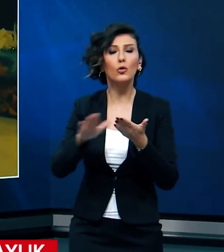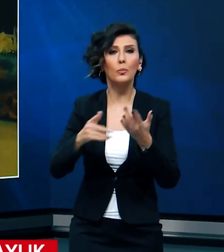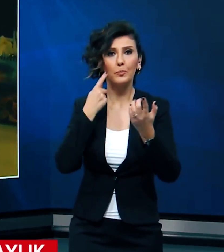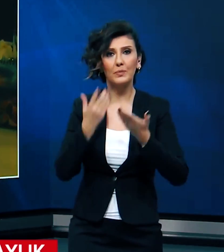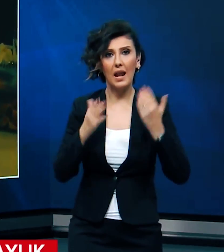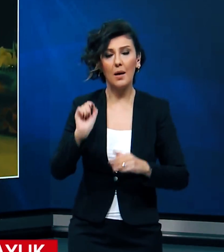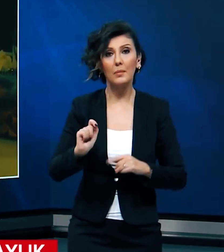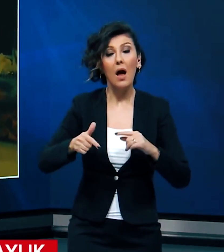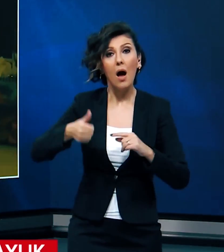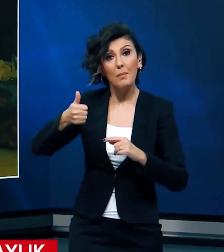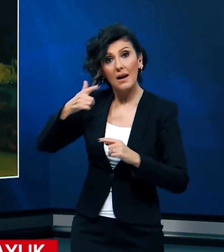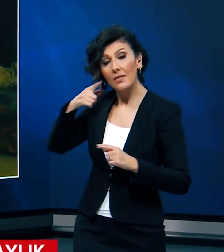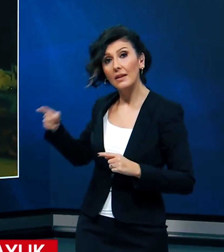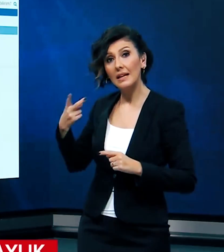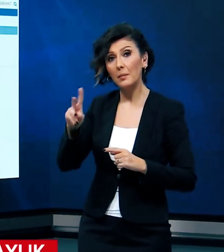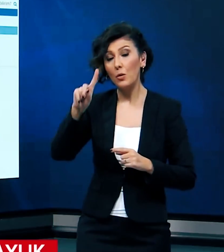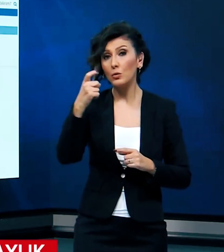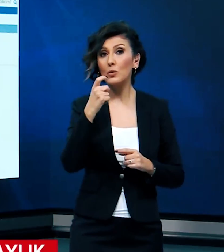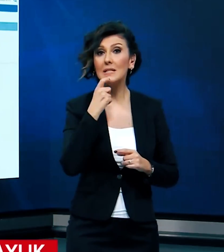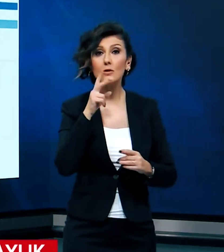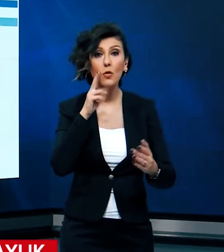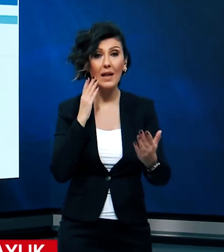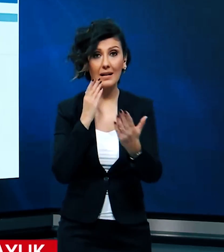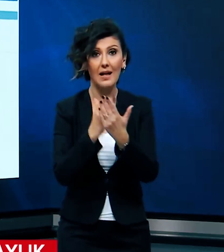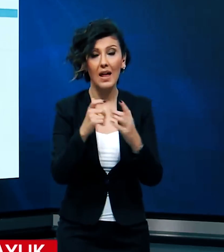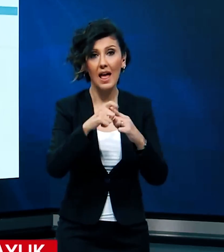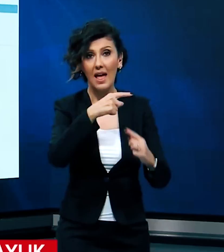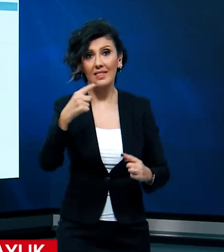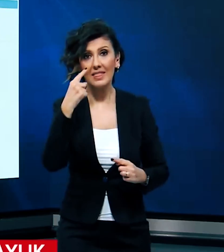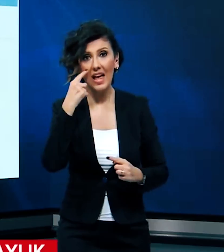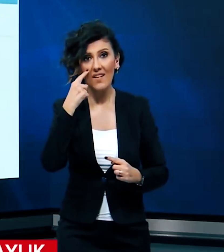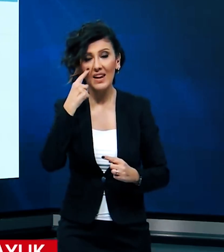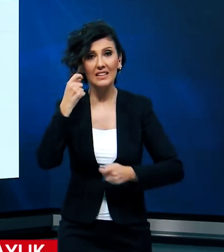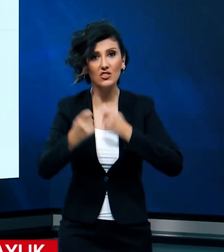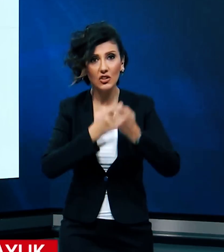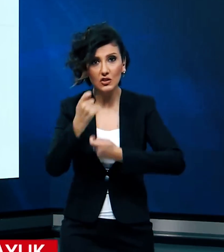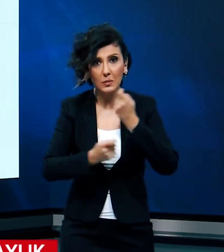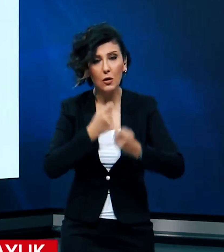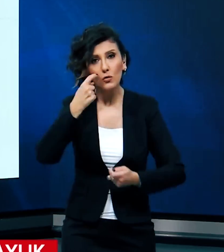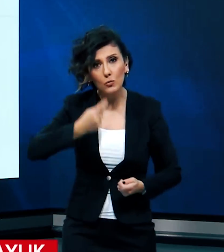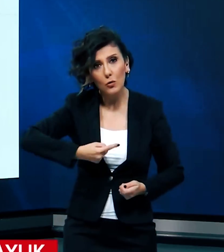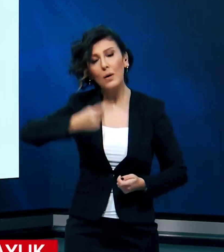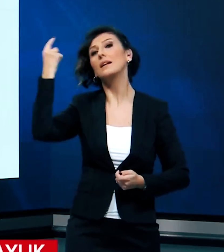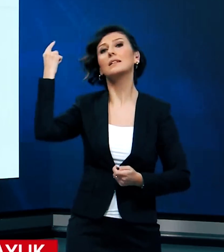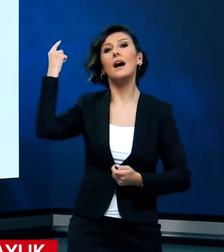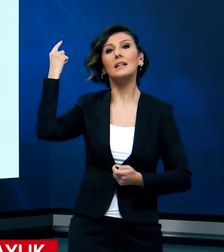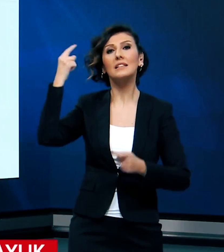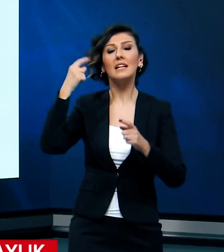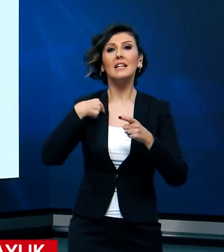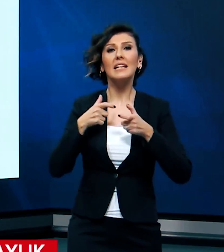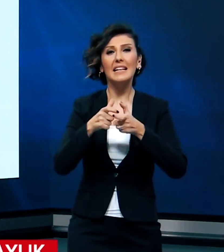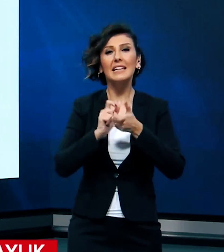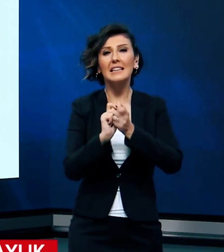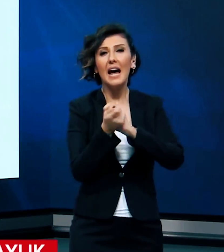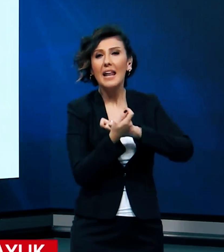değerlendirildi. Fuat Oktay, 2019 sonuna kadar E-Devlet entegrasyon çalışmalarının Cumhurbaşkanlığı